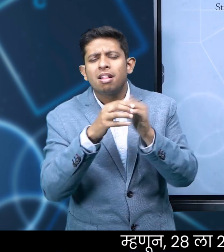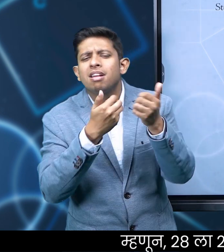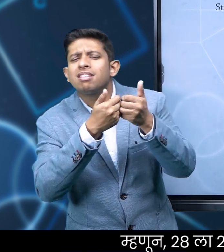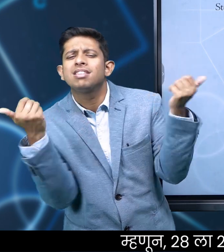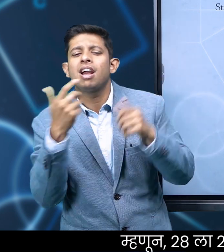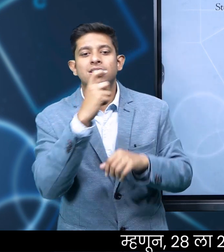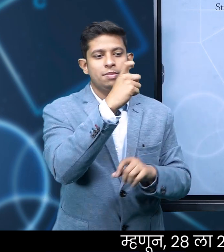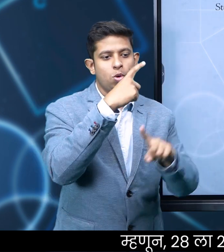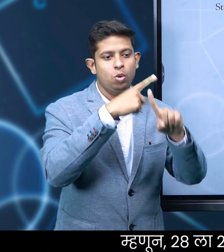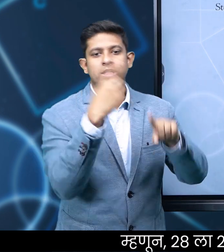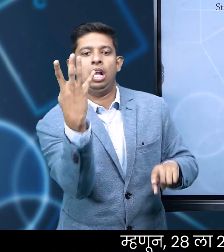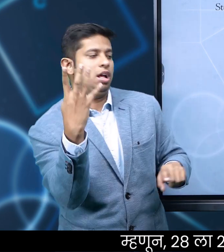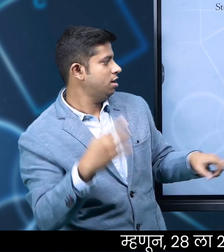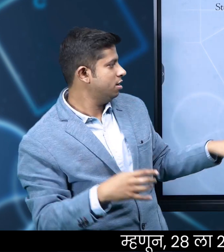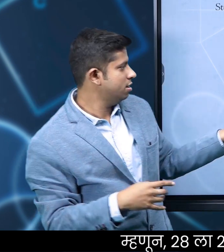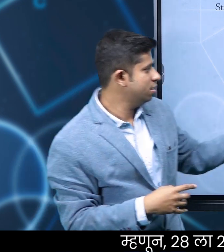4 असे विभाजित करता येते.